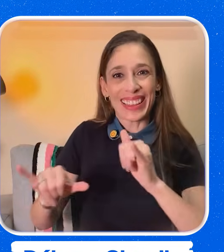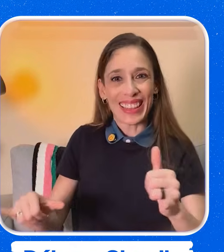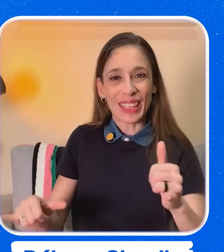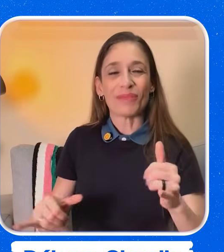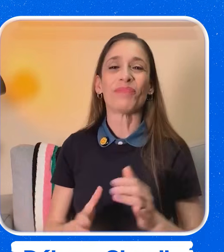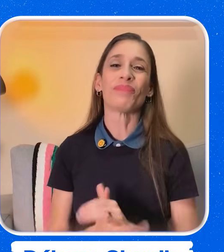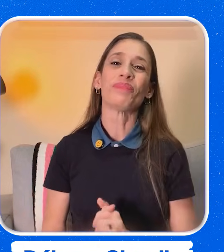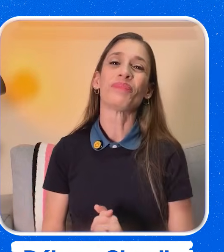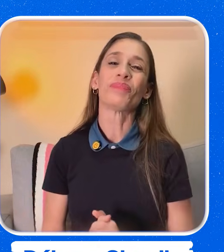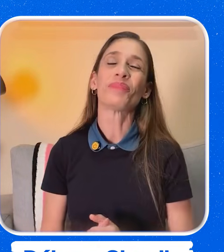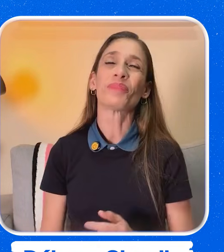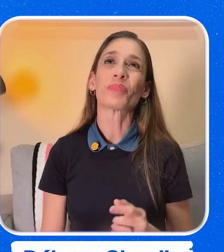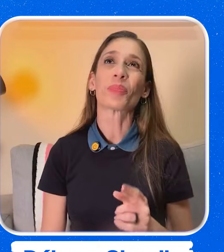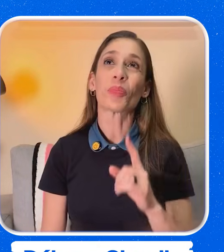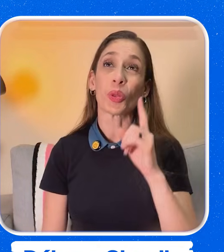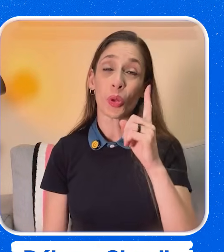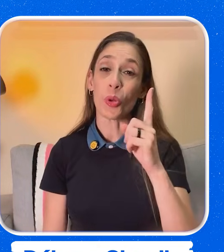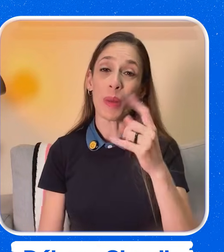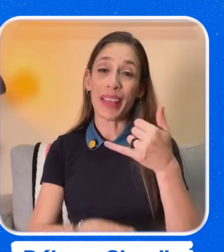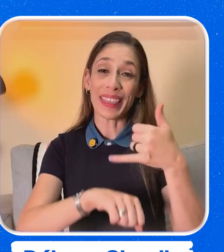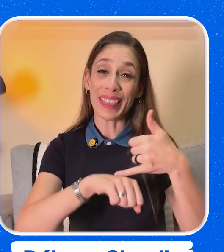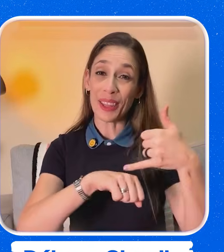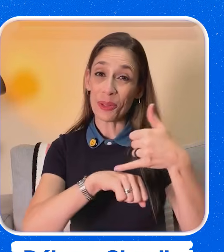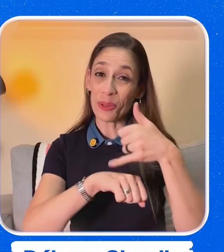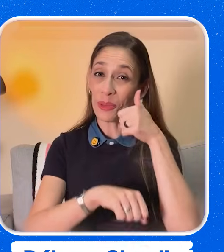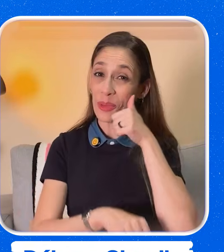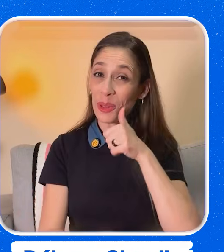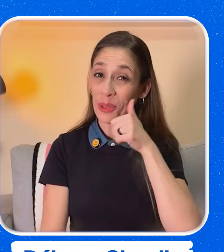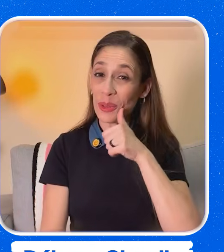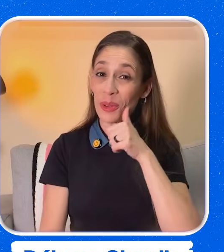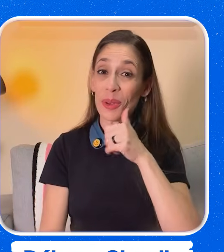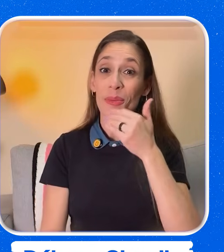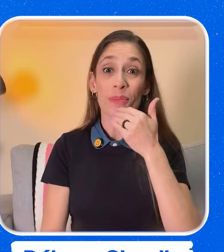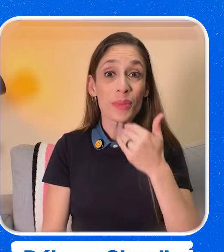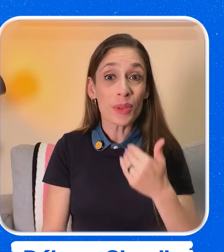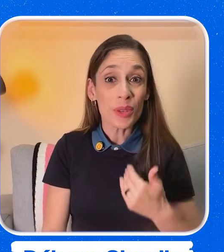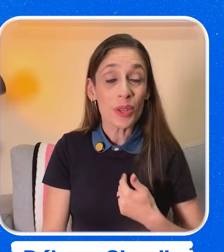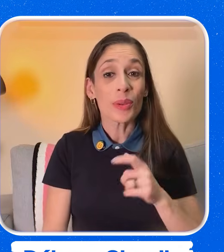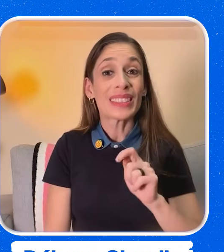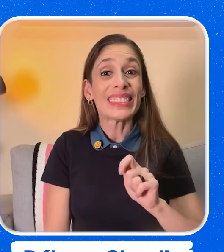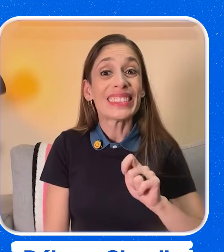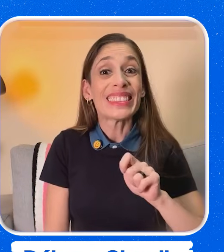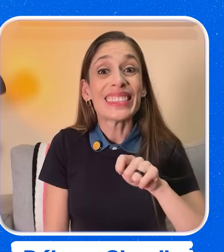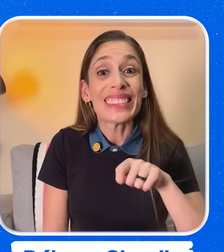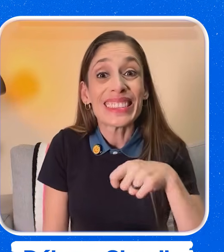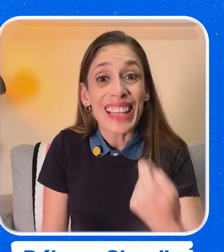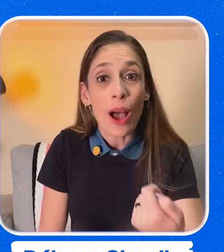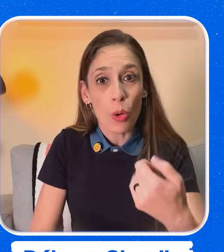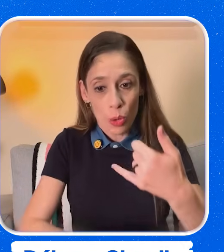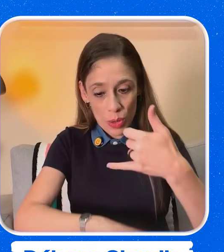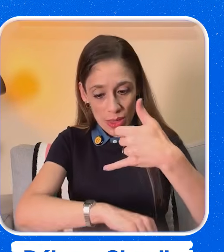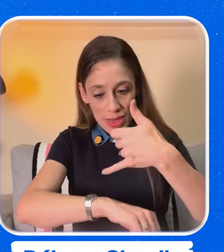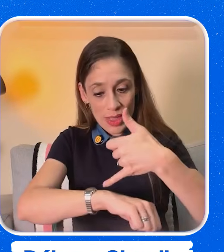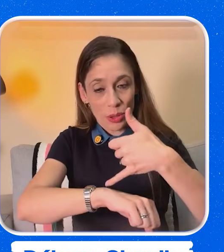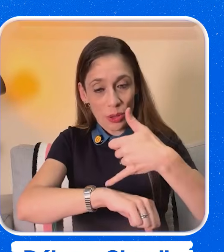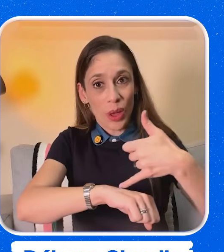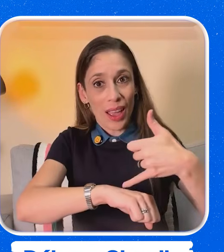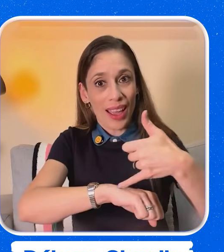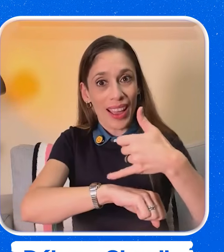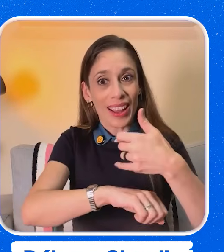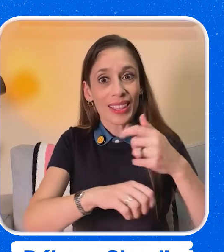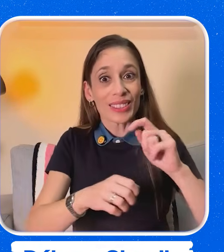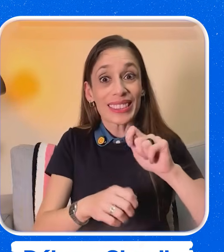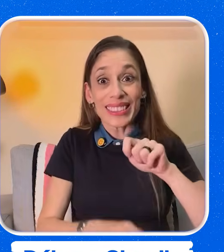Teve uma tatuadora que me pediu para fazer o sinal de tatuagem nela, porque ela tinha aprendido